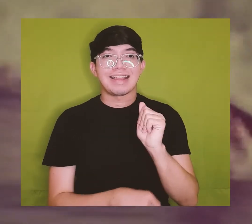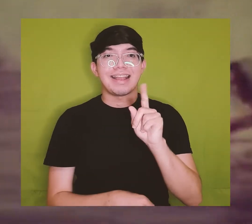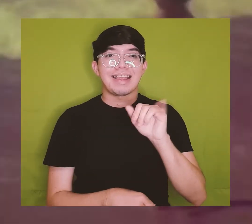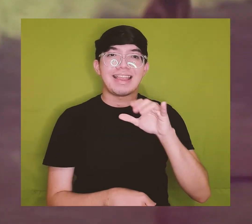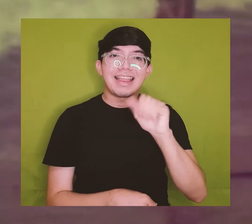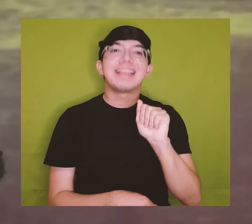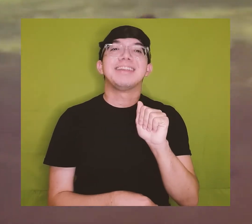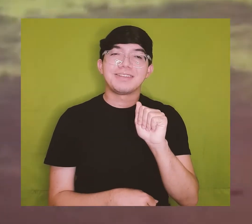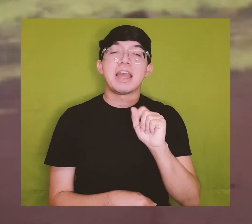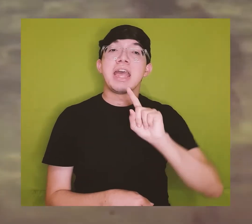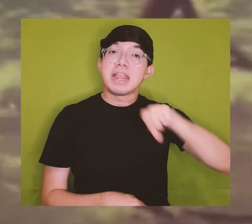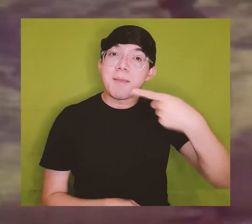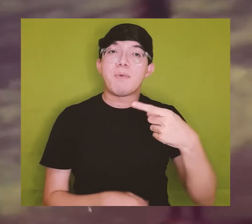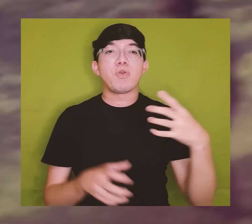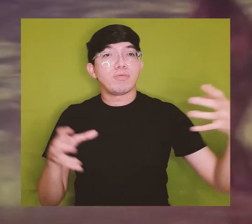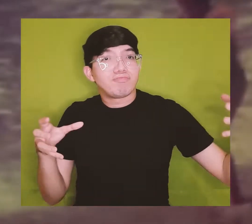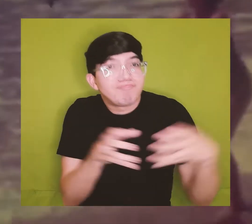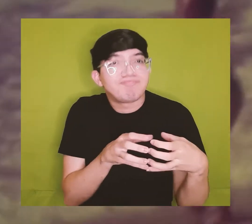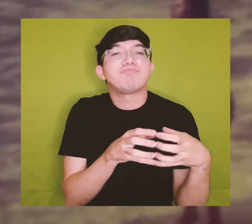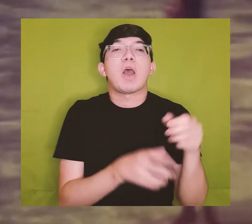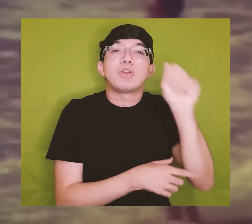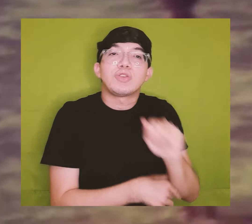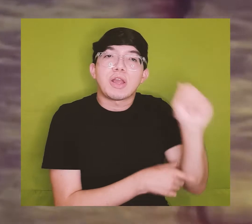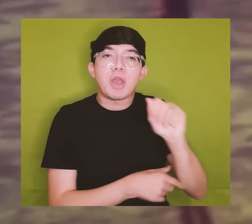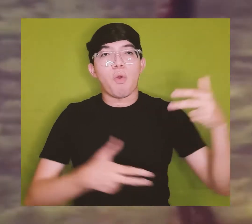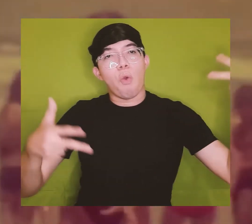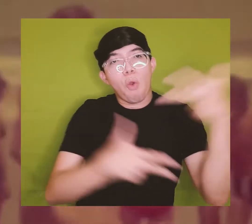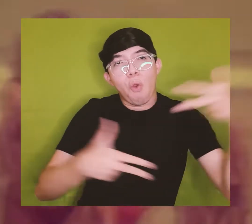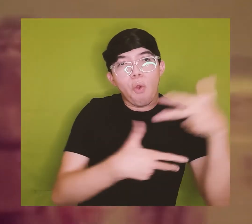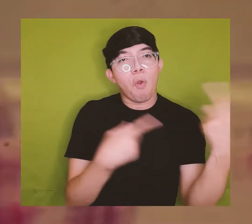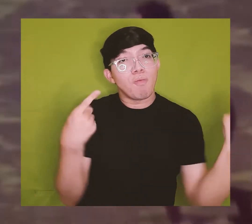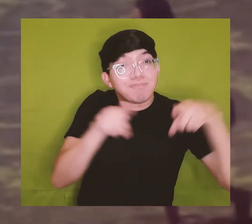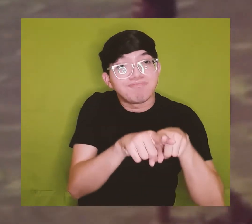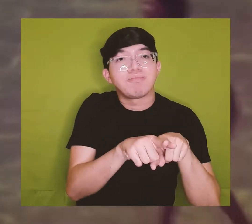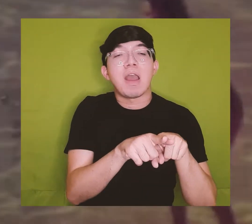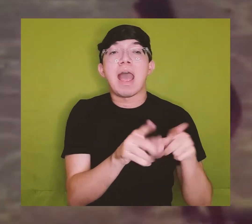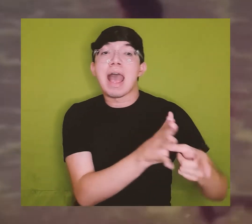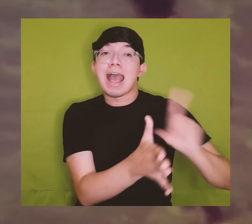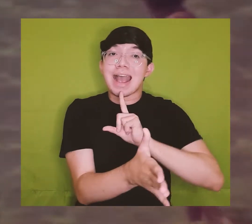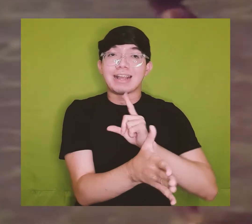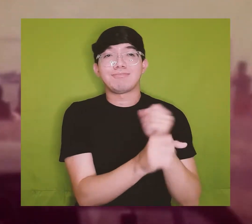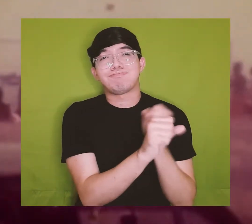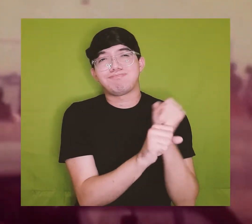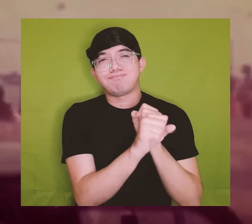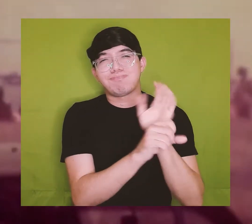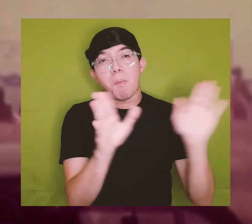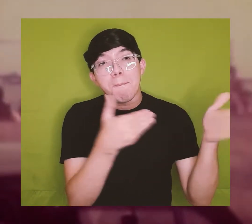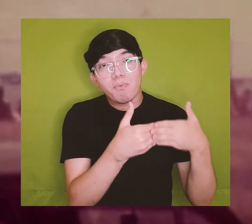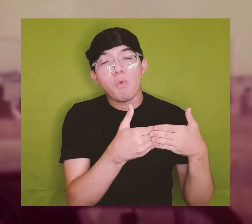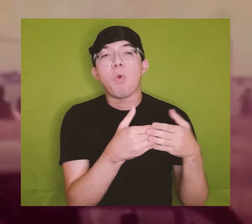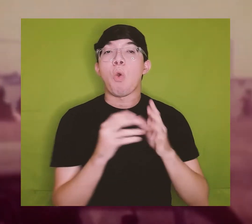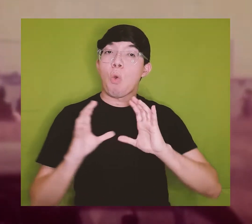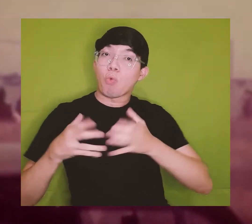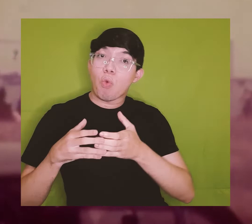ocupar o espaço Aldeia Hip Hop, que era uma associação comunitária que há anos estava fechada, né? Então, assim,